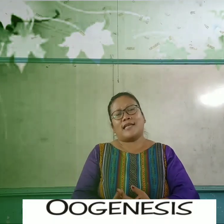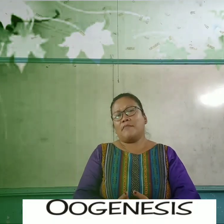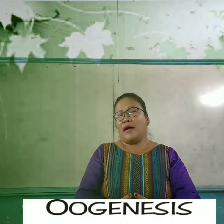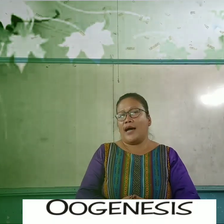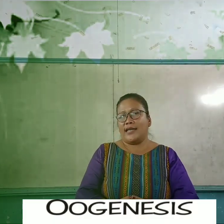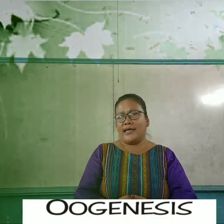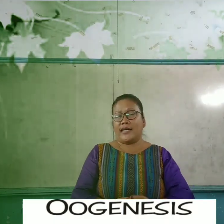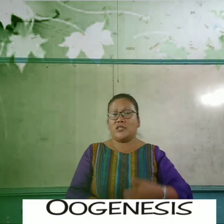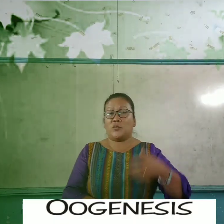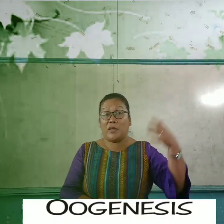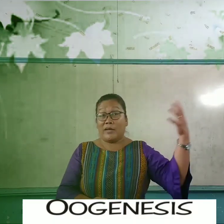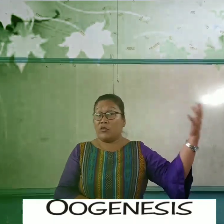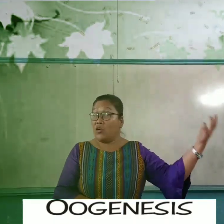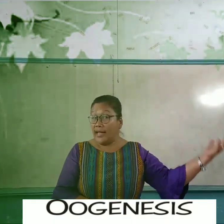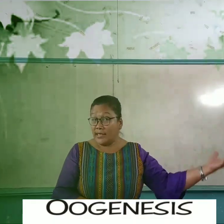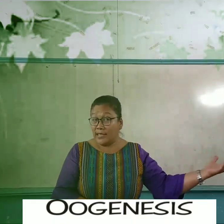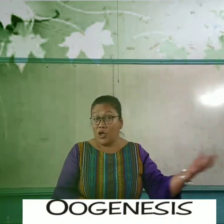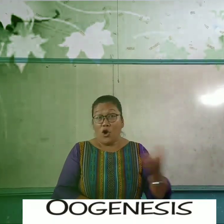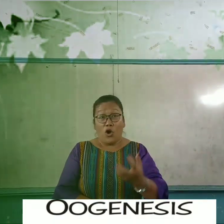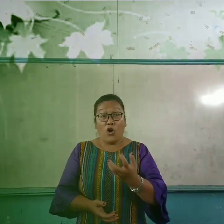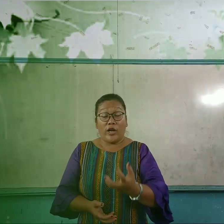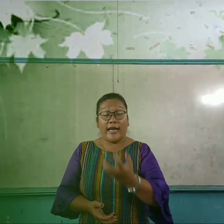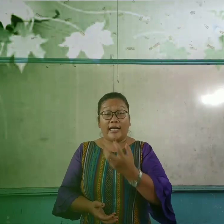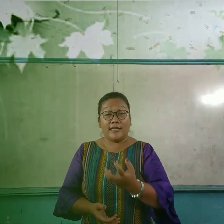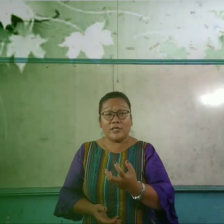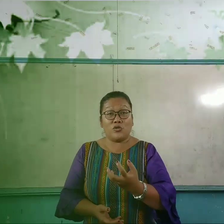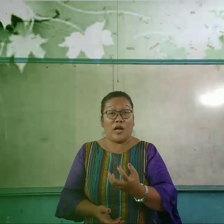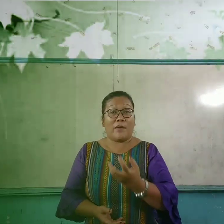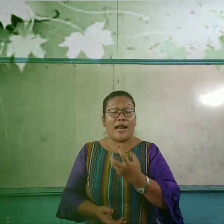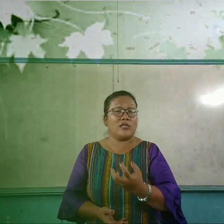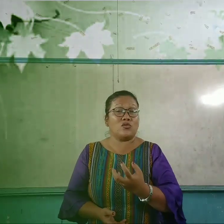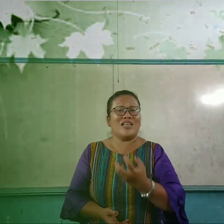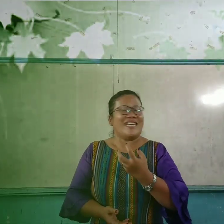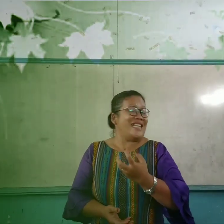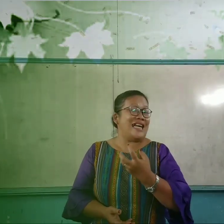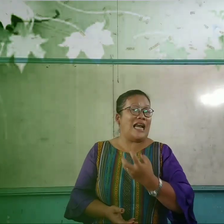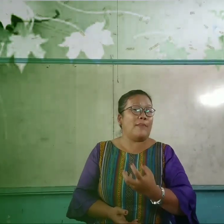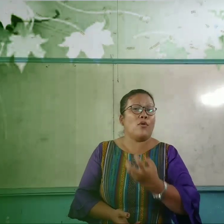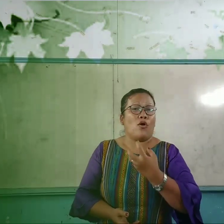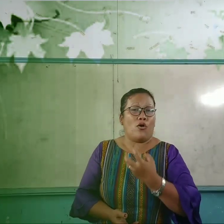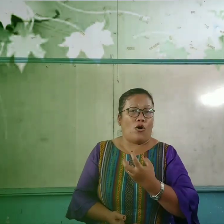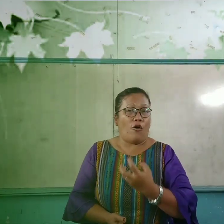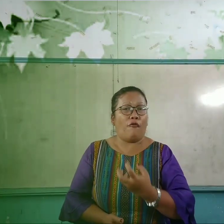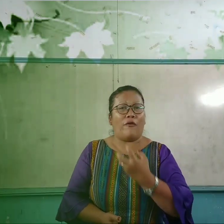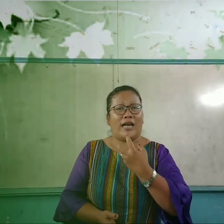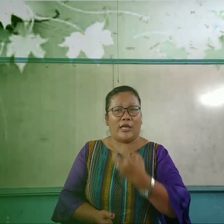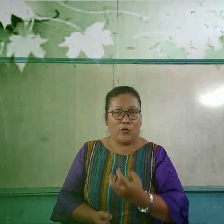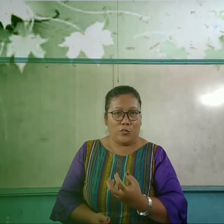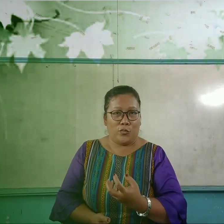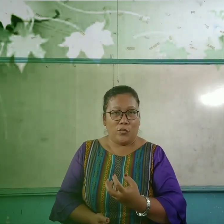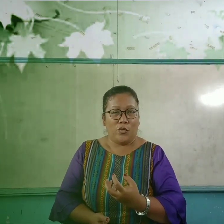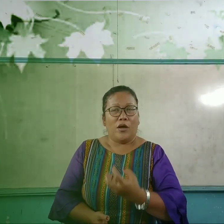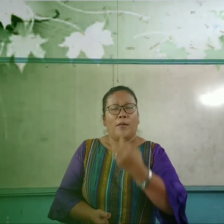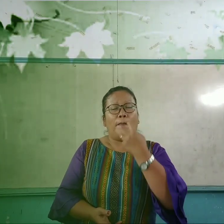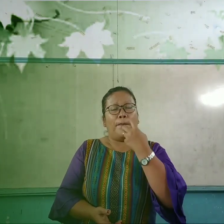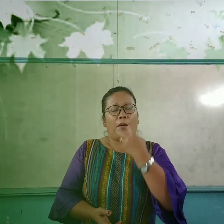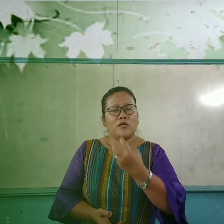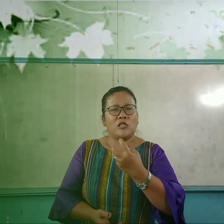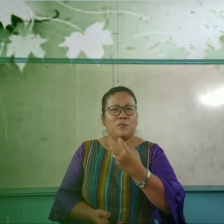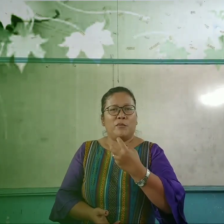Sama halnya dengan spermatogenesis, oogenesis juga berlangsung dalam ovarium. Proses